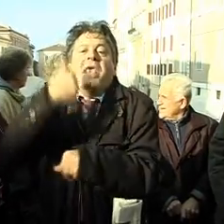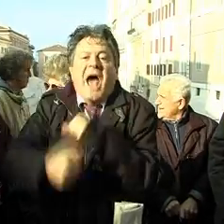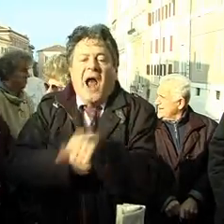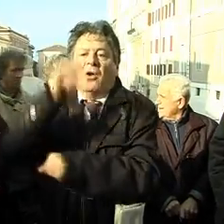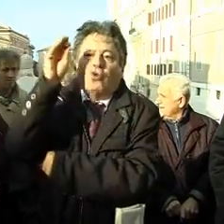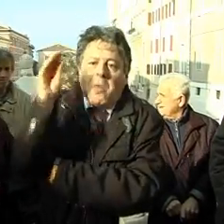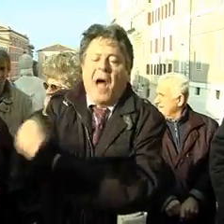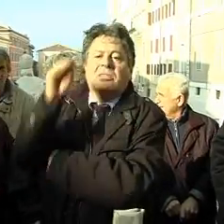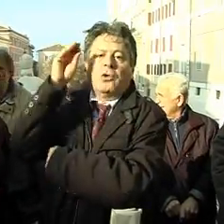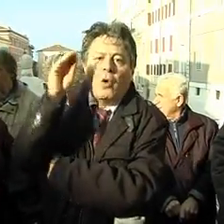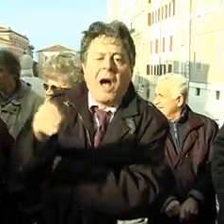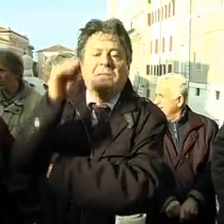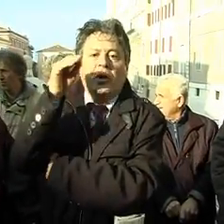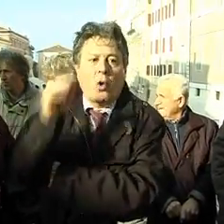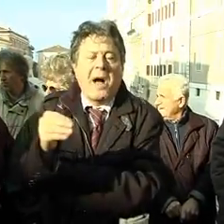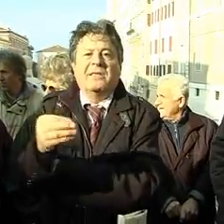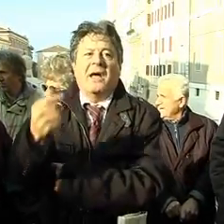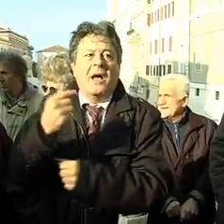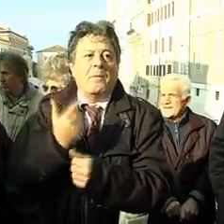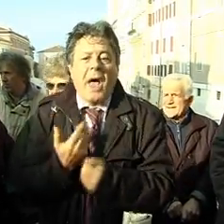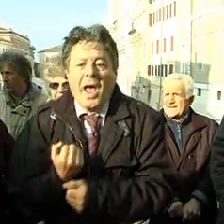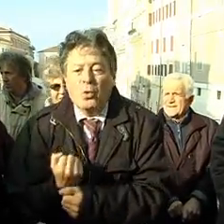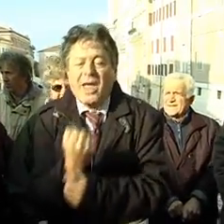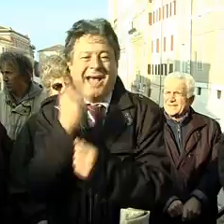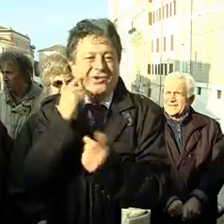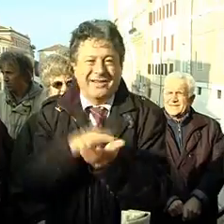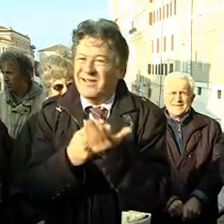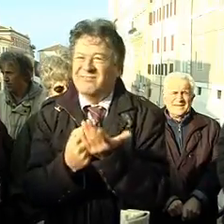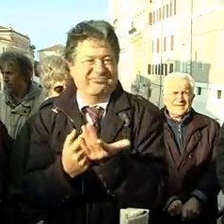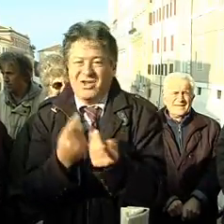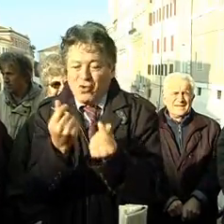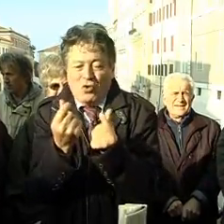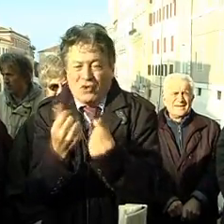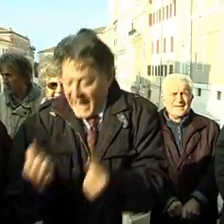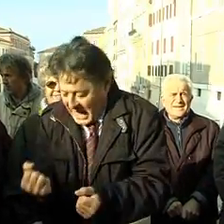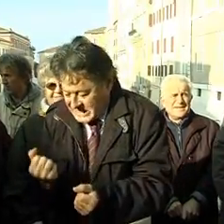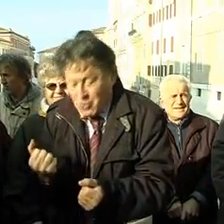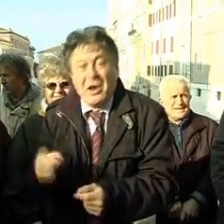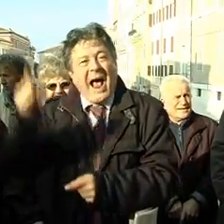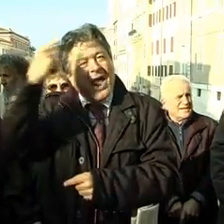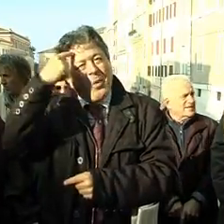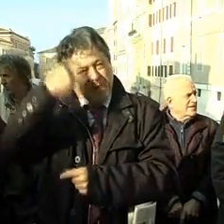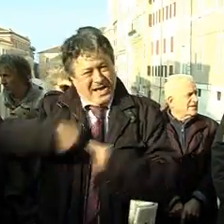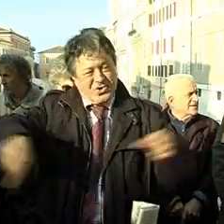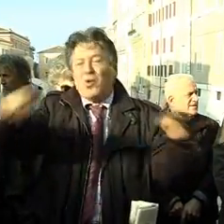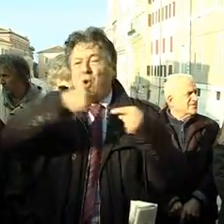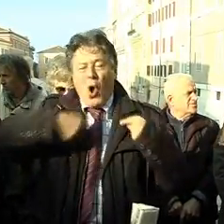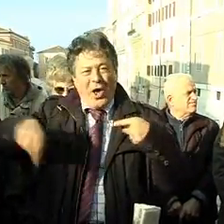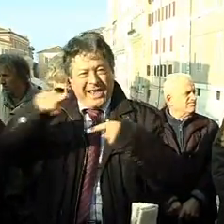sono 20-25 anni che lavorano in precariato e noi non possiamo stare alle decisioni di un comune se quest'anno